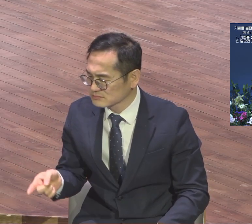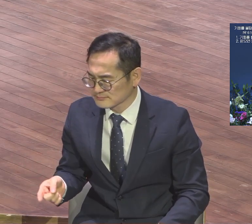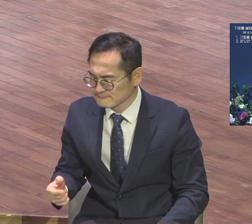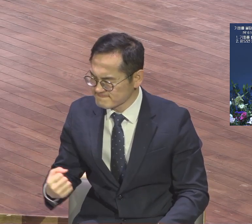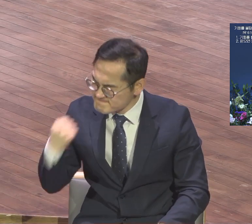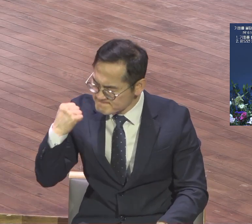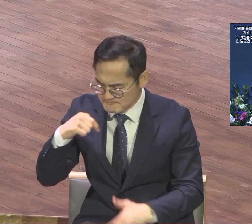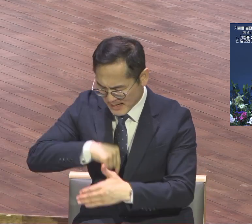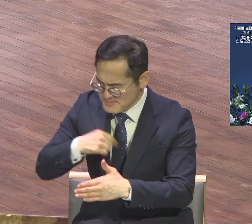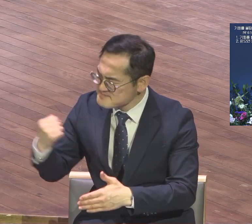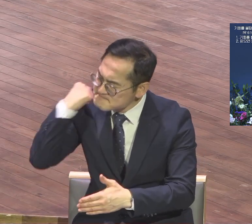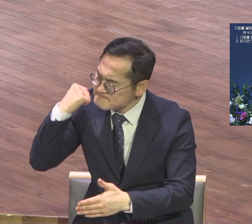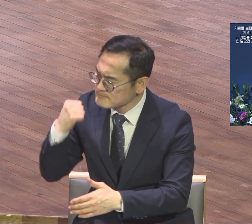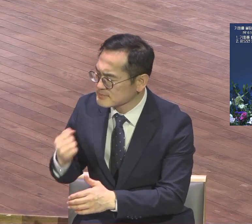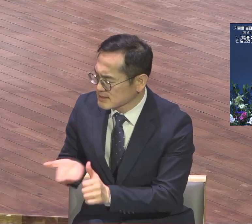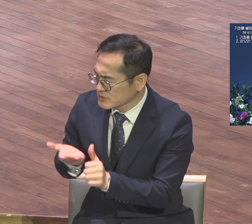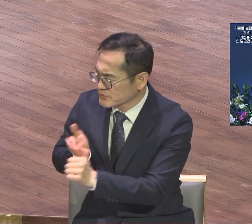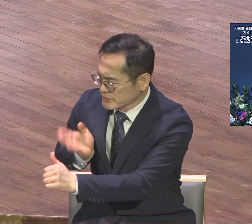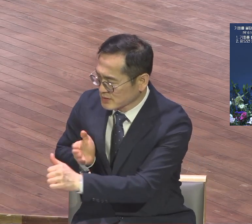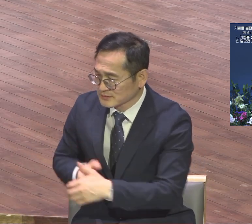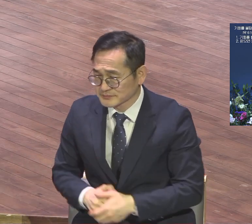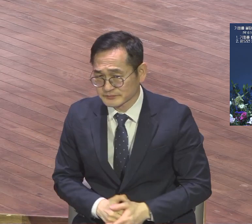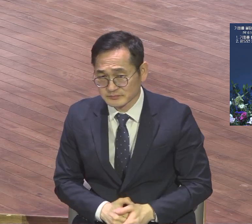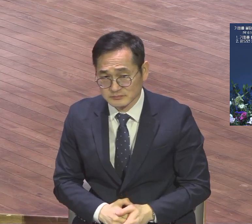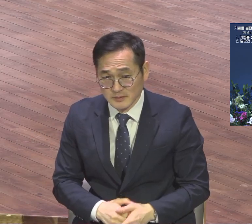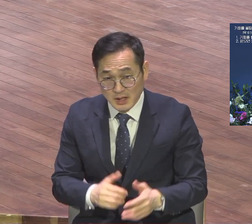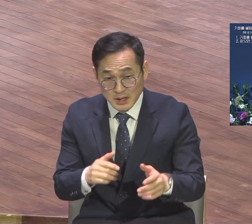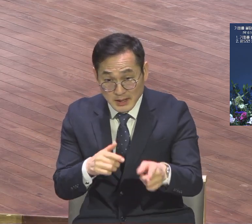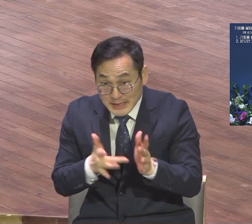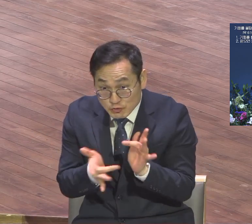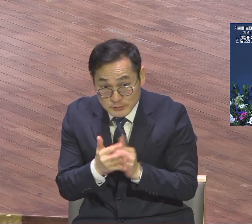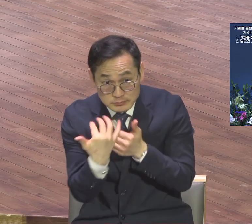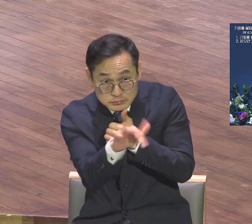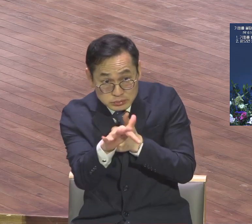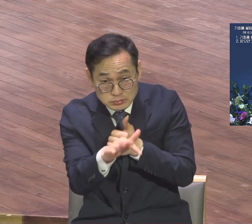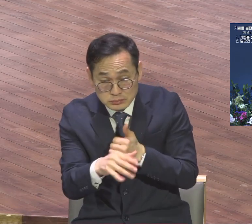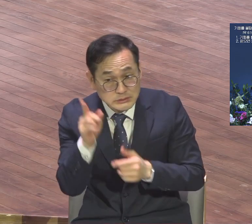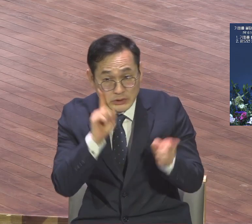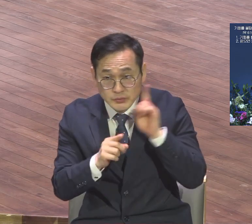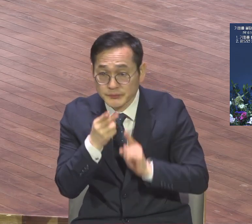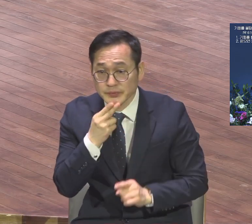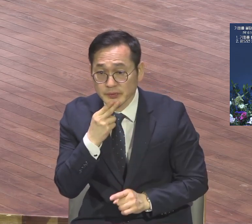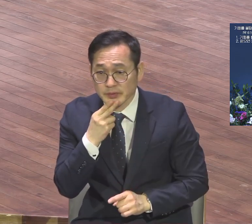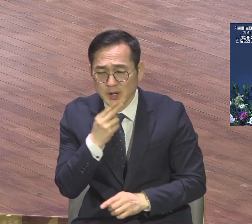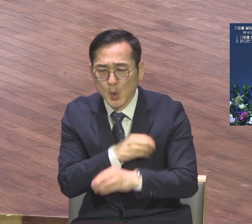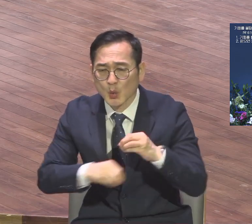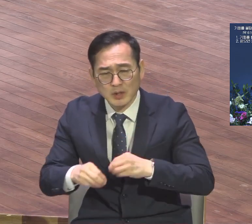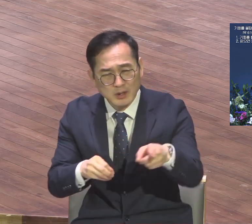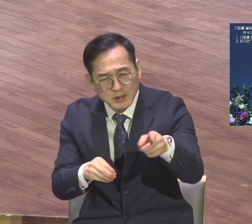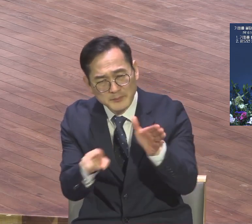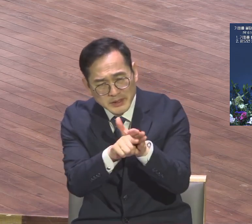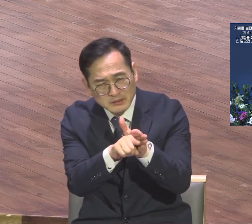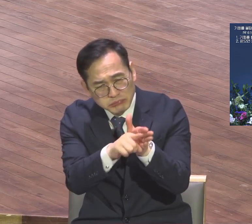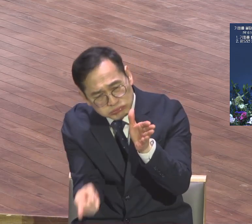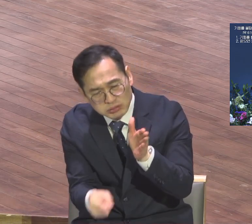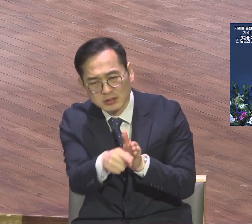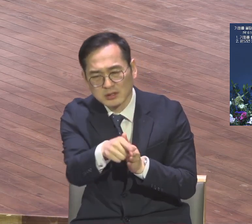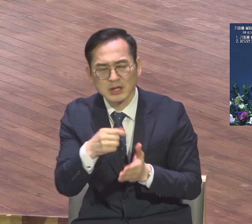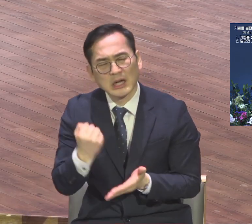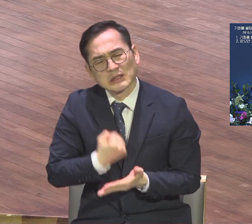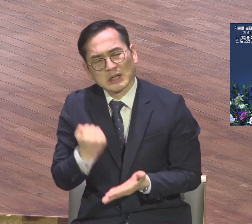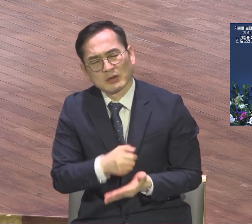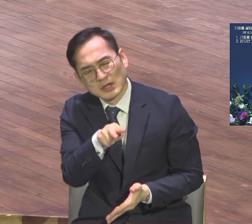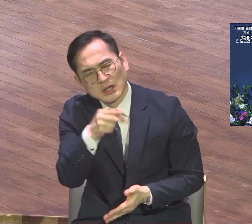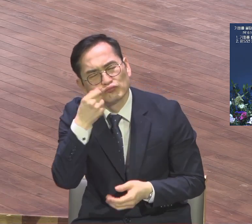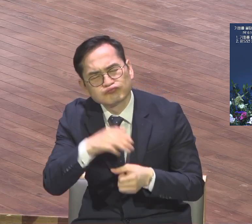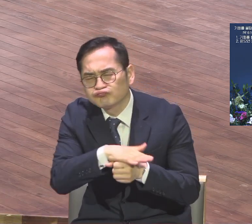예수님은 이런 고향 사람들의 배척에 전혀 상처받지 않았어요. 오히려 그들의 불신을 안타까워하셨다 그랬어요.